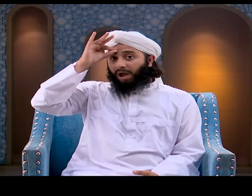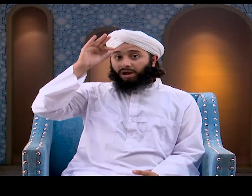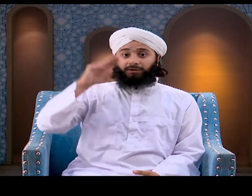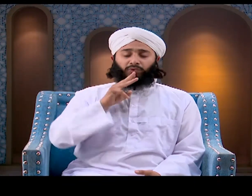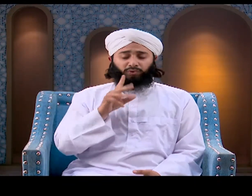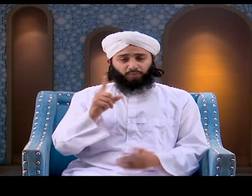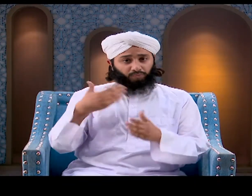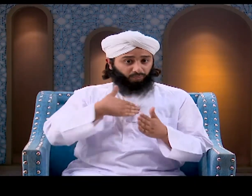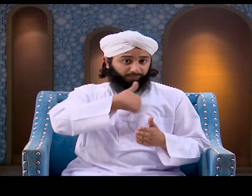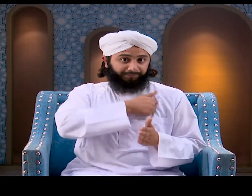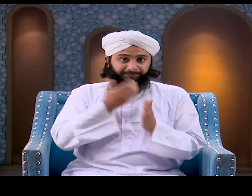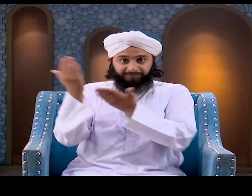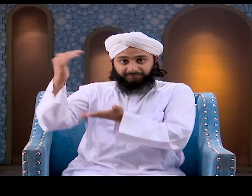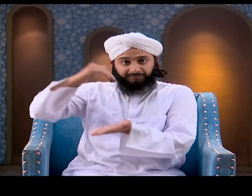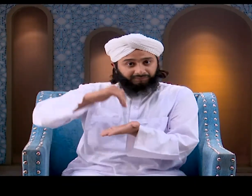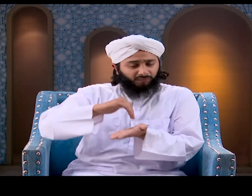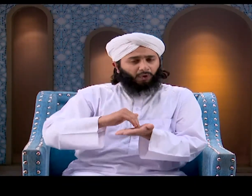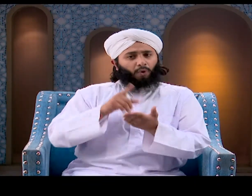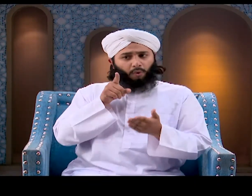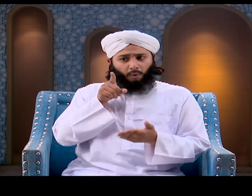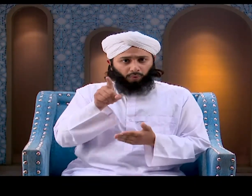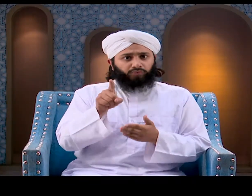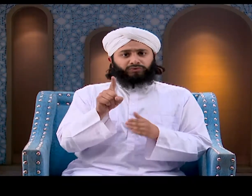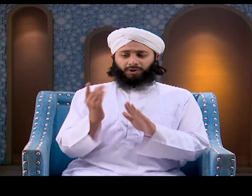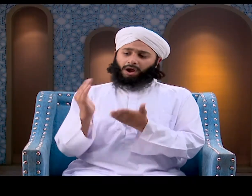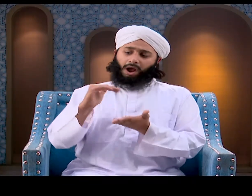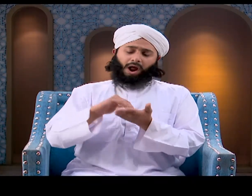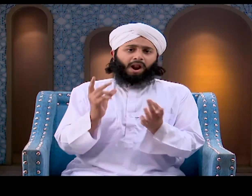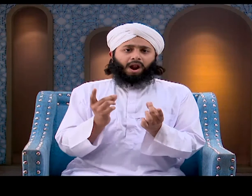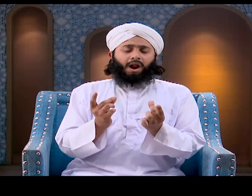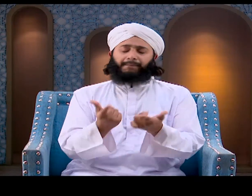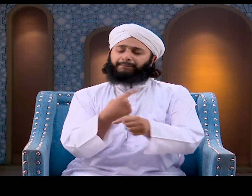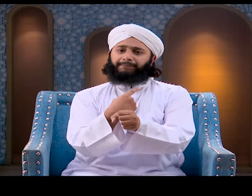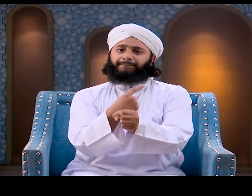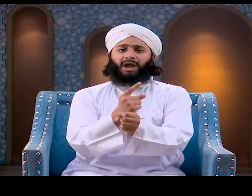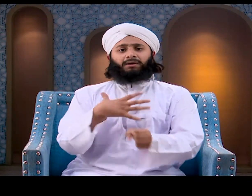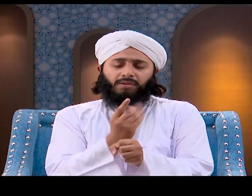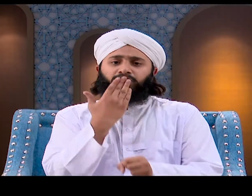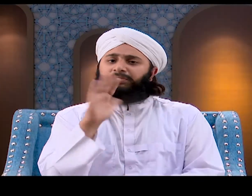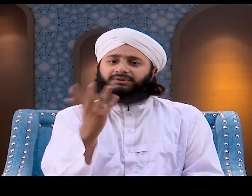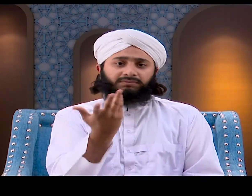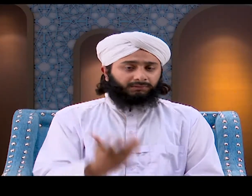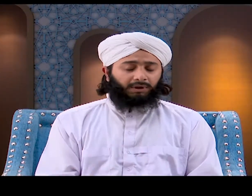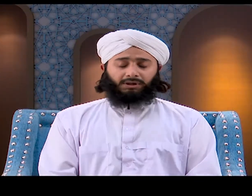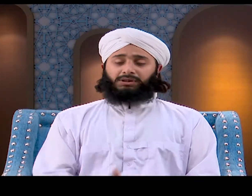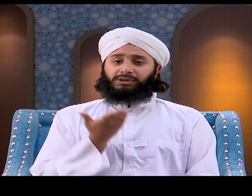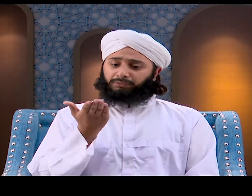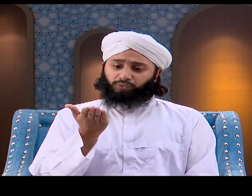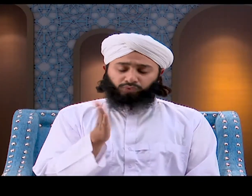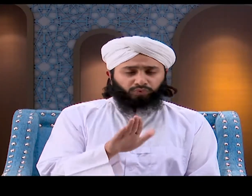موت نے حاضری دی، مگر ان کی موت فقط آنی یعنی لمحے بھر کی ہے۔ اس کے بعد پھر انہیں پہلے جیسے ہی